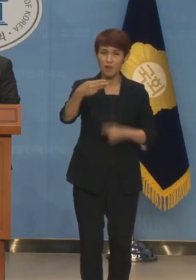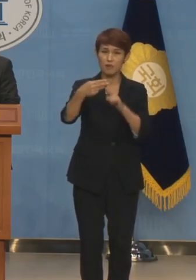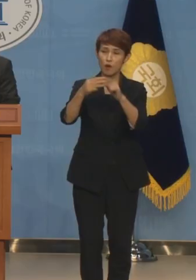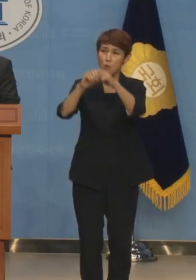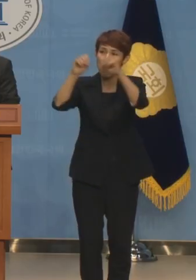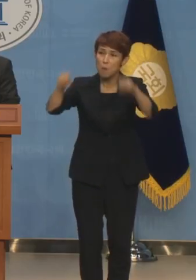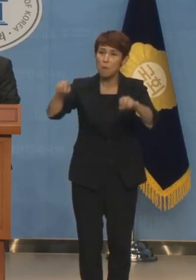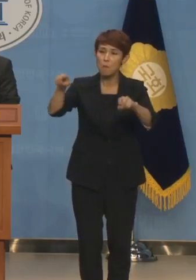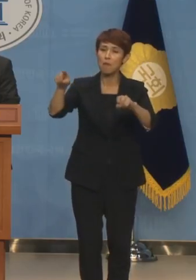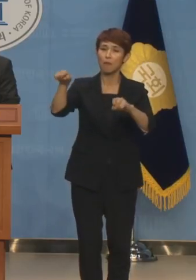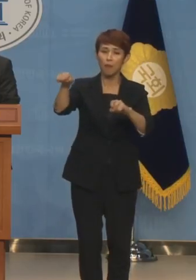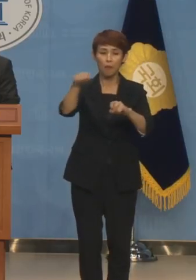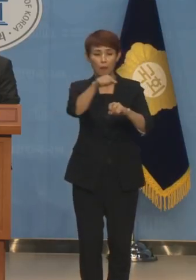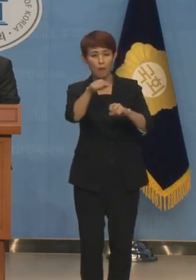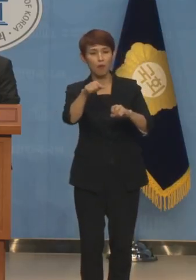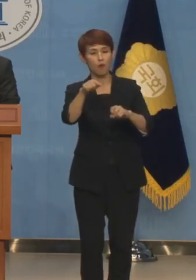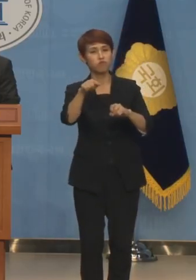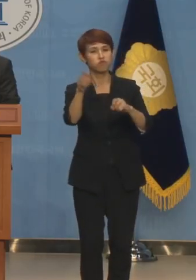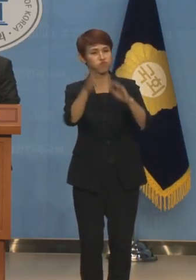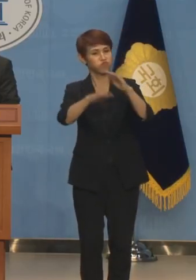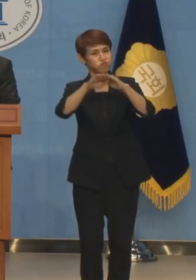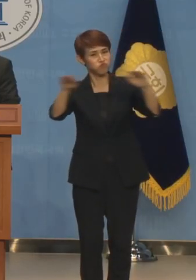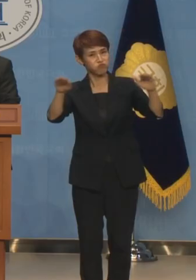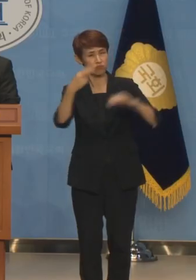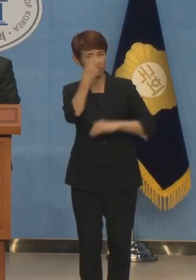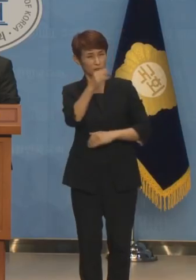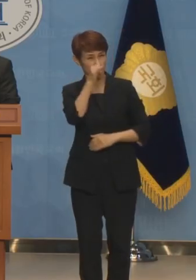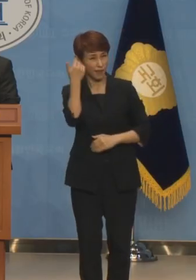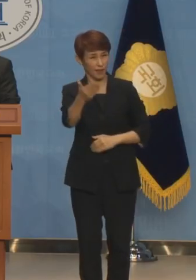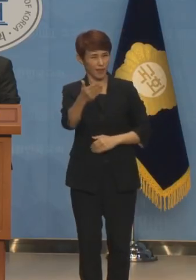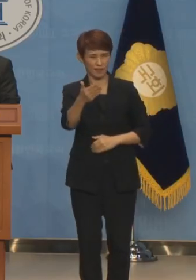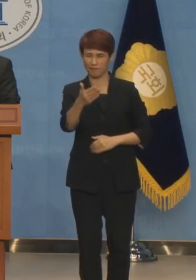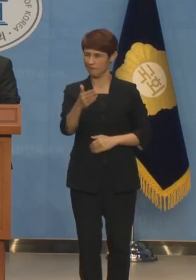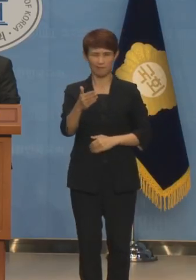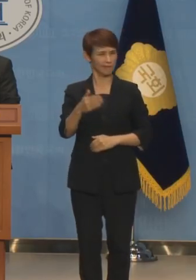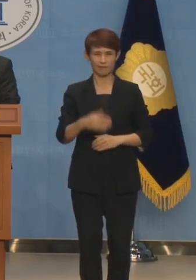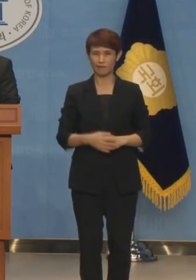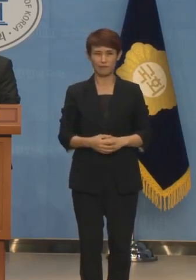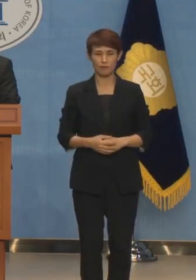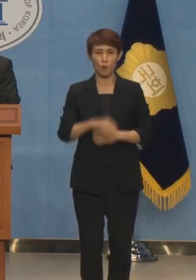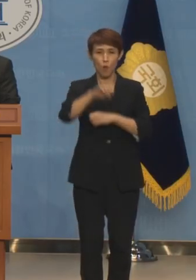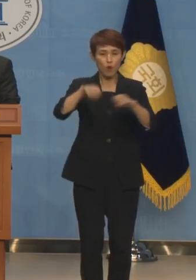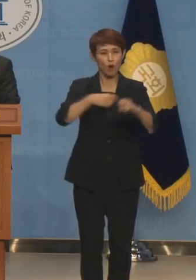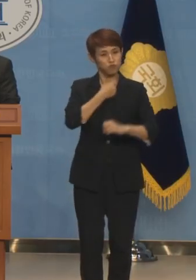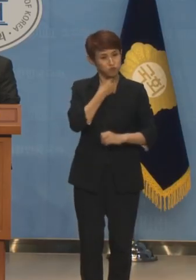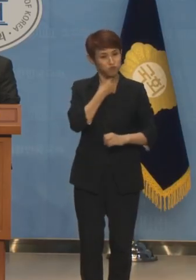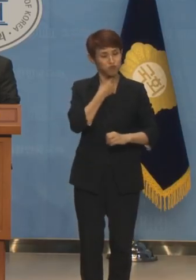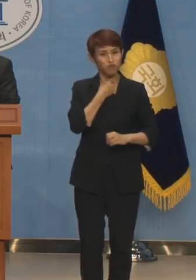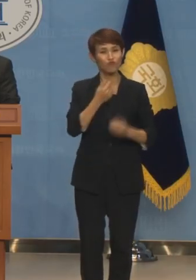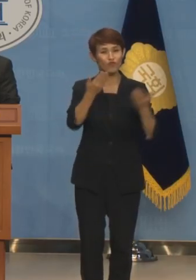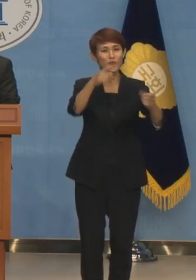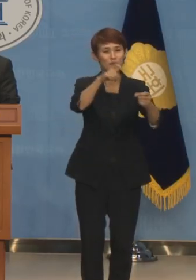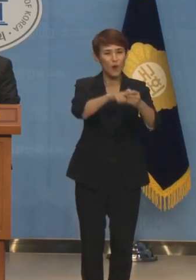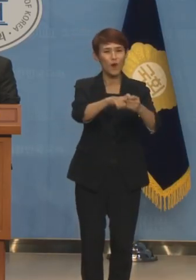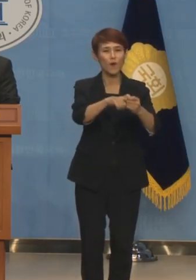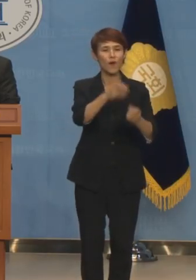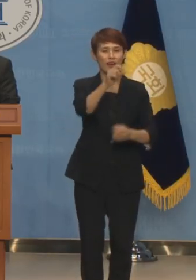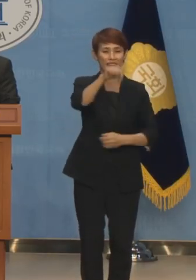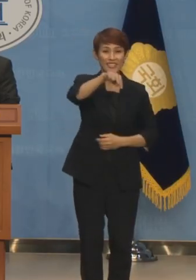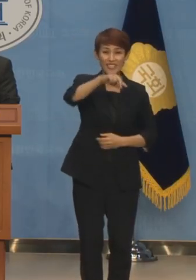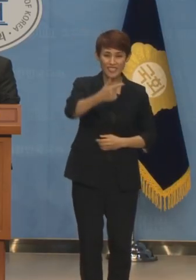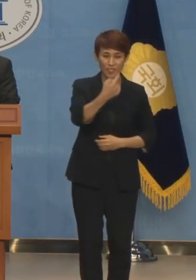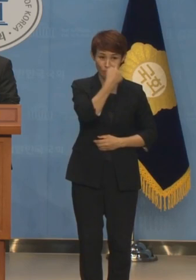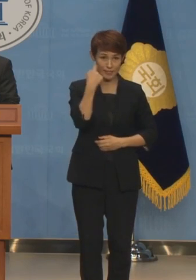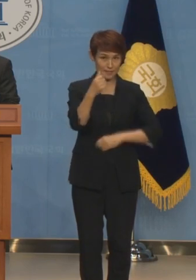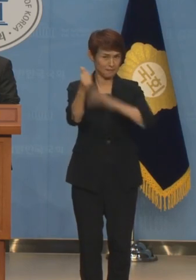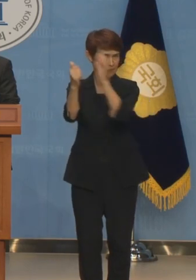고문의 액트지오를 공정하게 검증했겠습니까? 오히려 원하는 답을 얻기 위해 엑슨모빌의 검증을